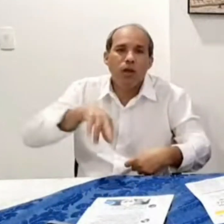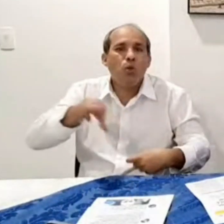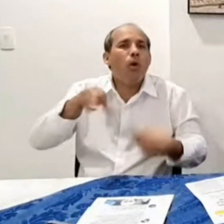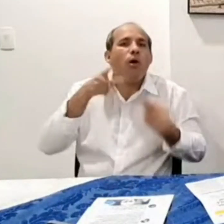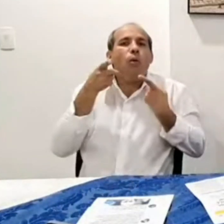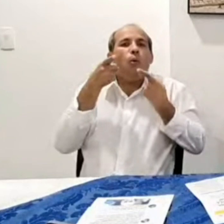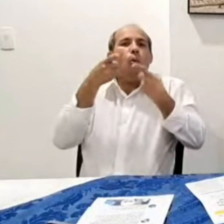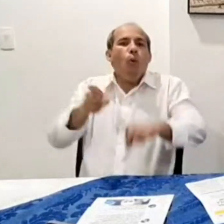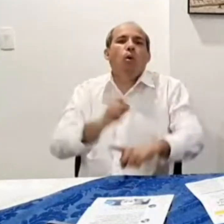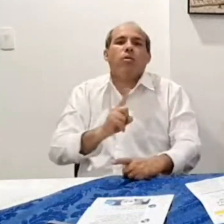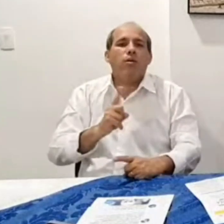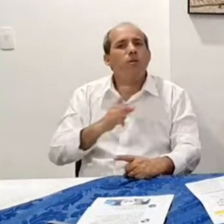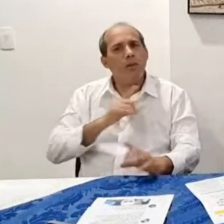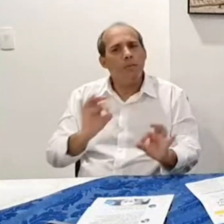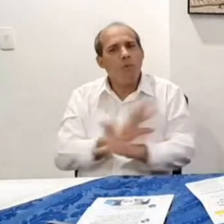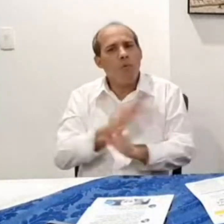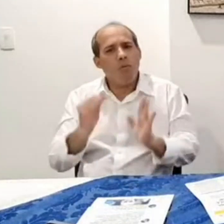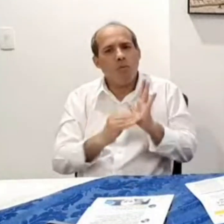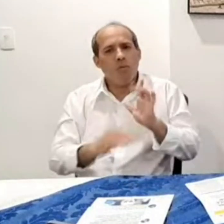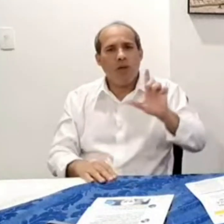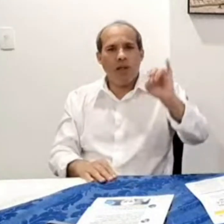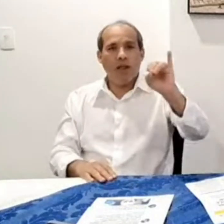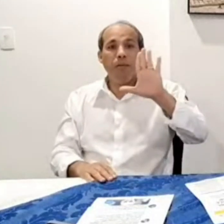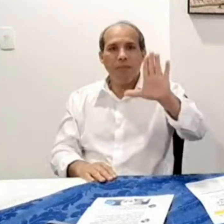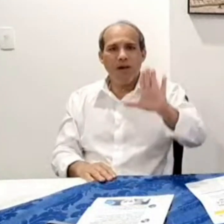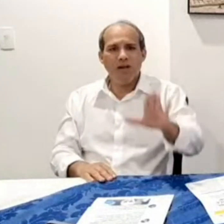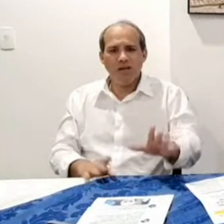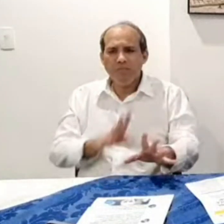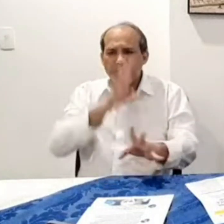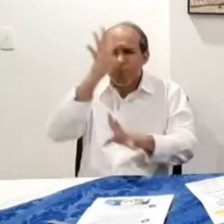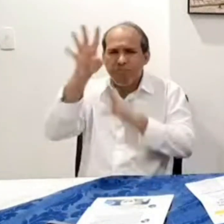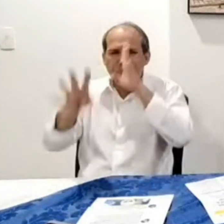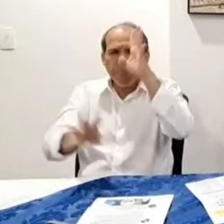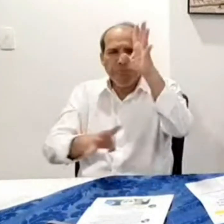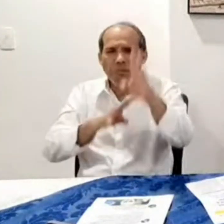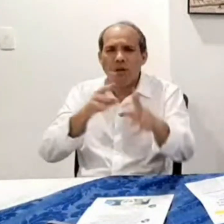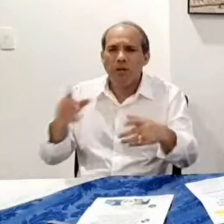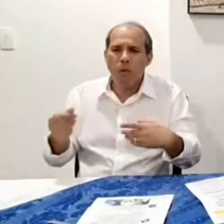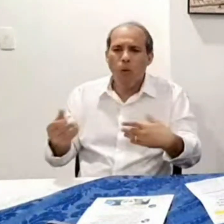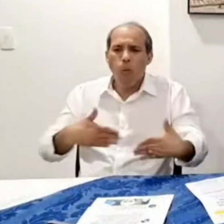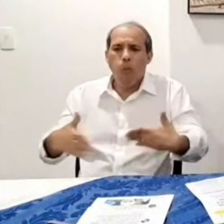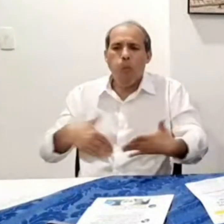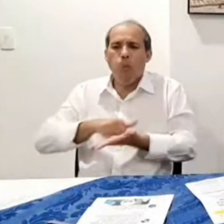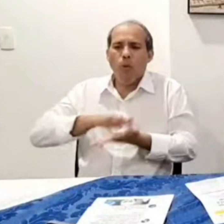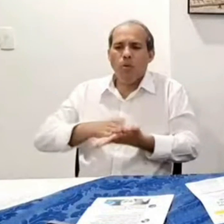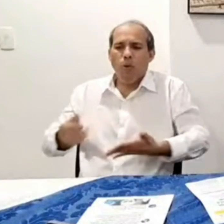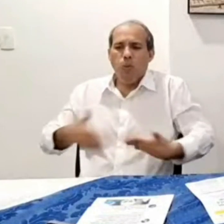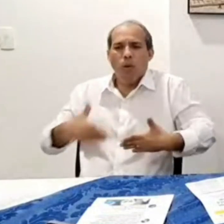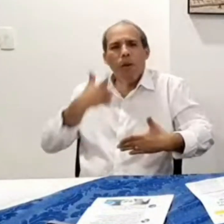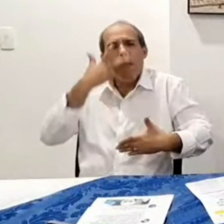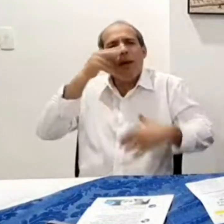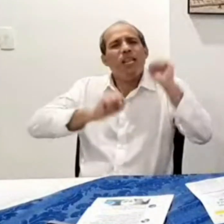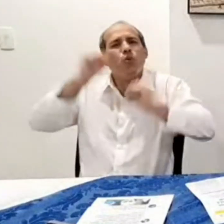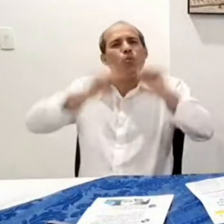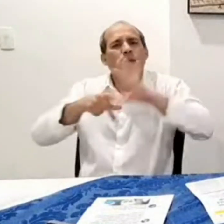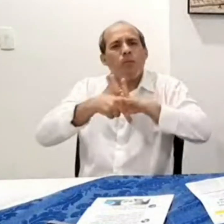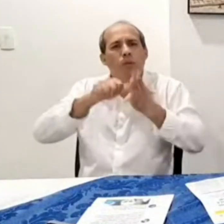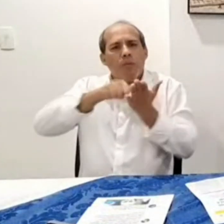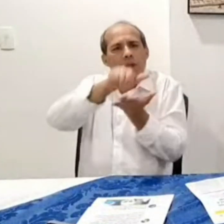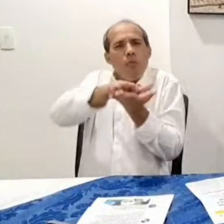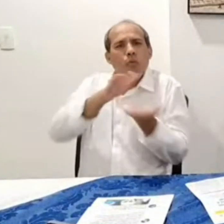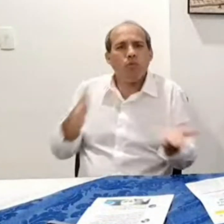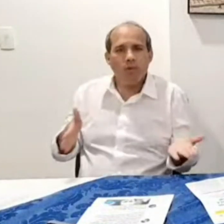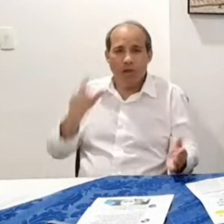até porque está previsto em lei, mas deixou de ser de forma industrial, ou seja, uma indústria da multa. O Ricardo